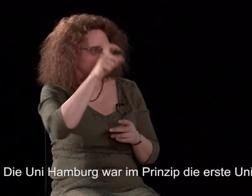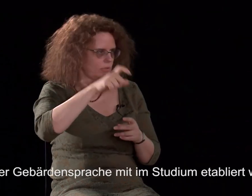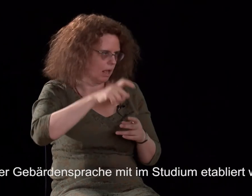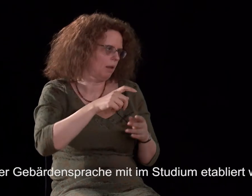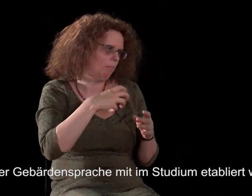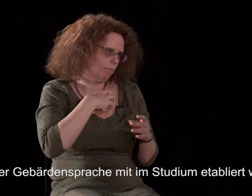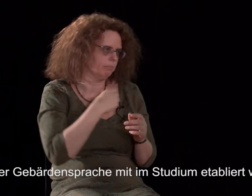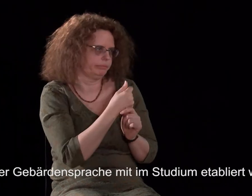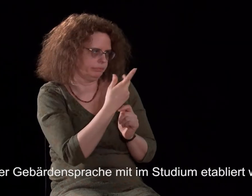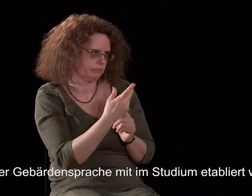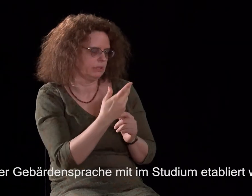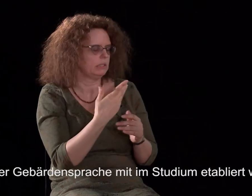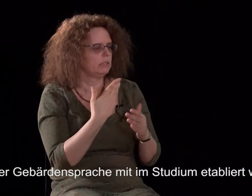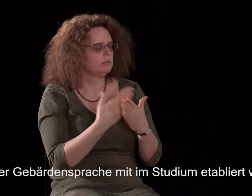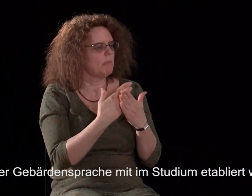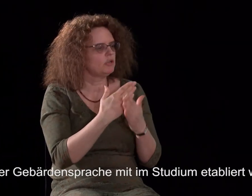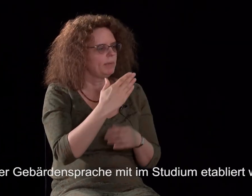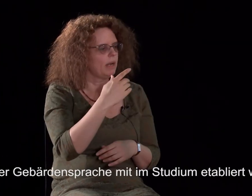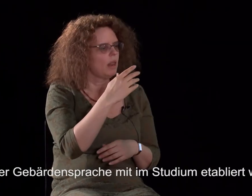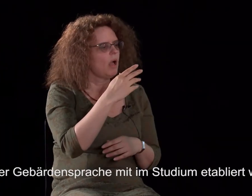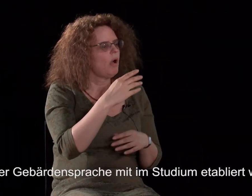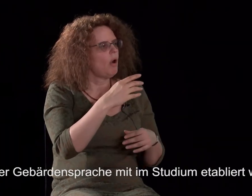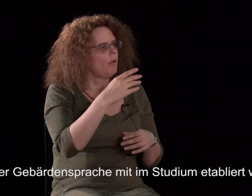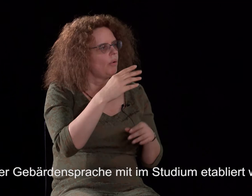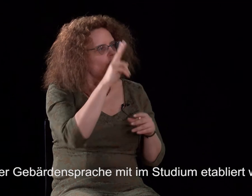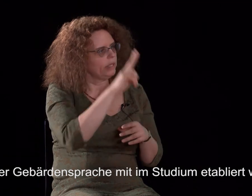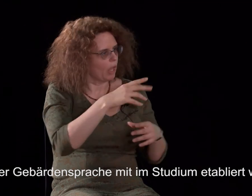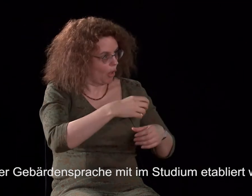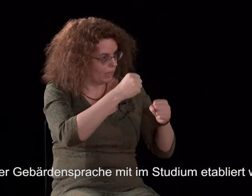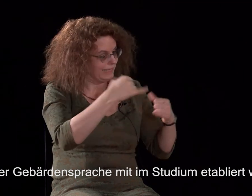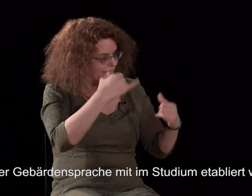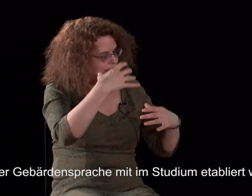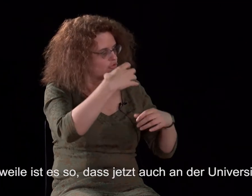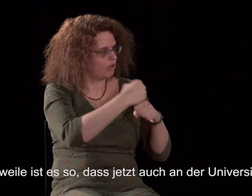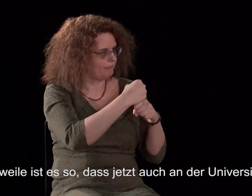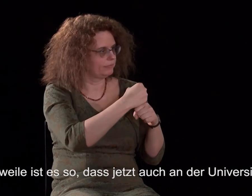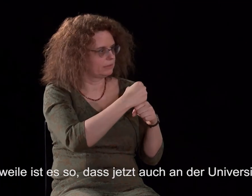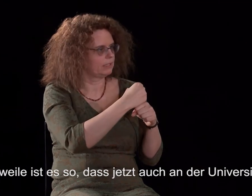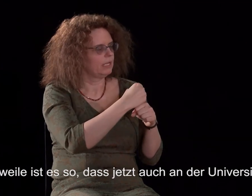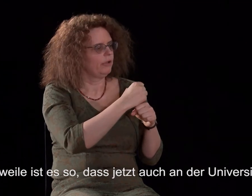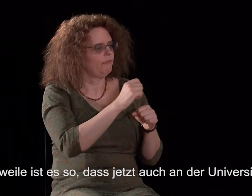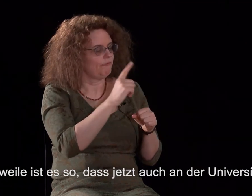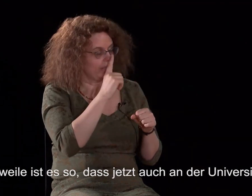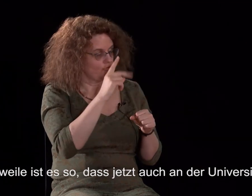wo dann auch Gebärdensprache mit im Studium etabliert wurde. Mittlerweile ist es so, dass es jetzt auch die